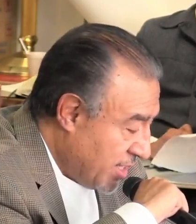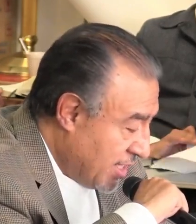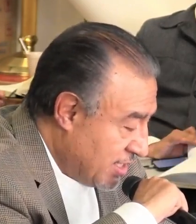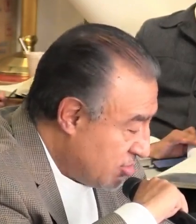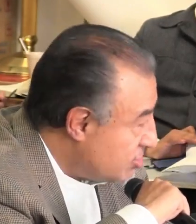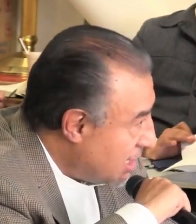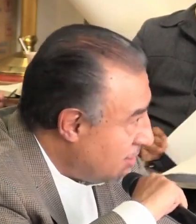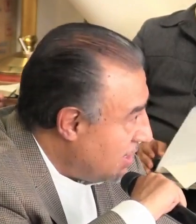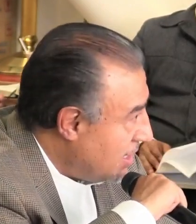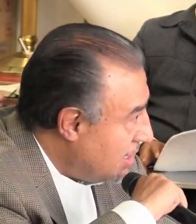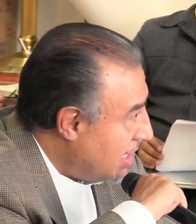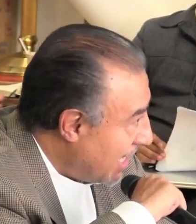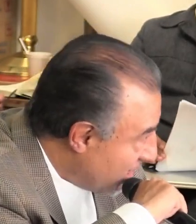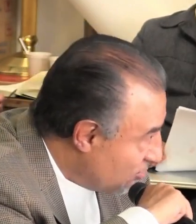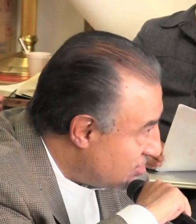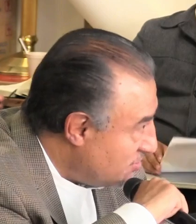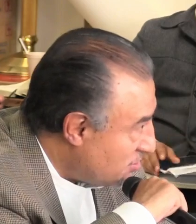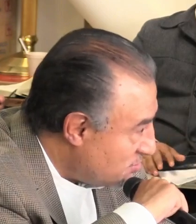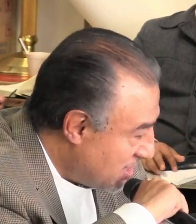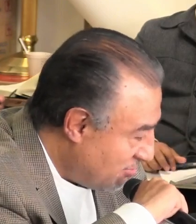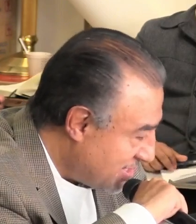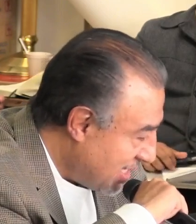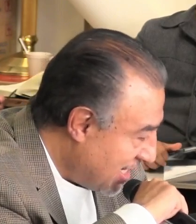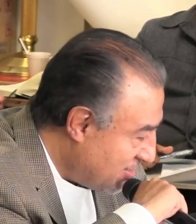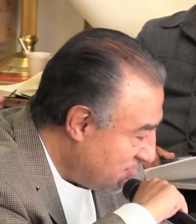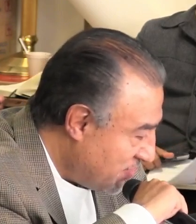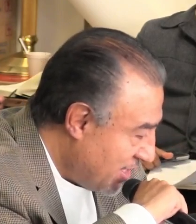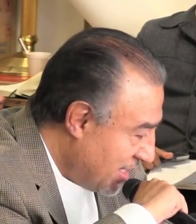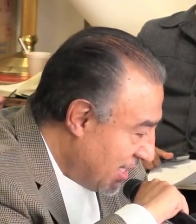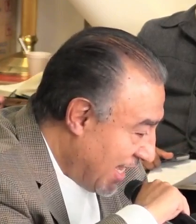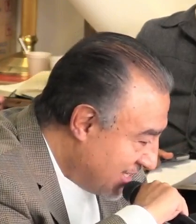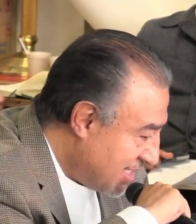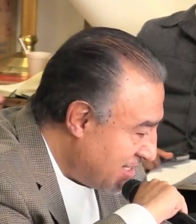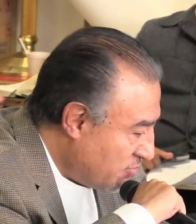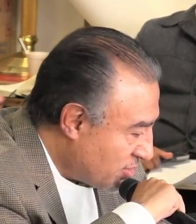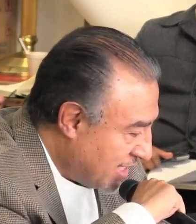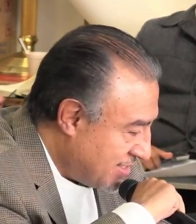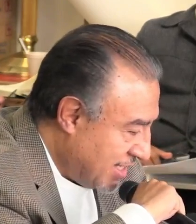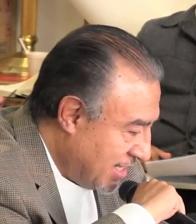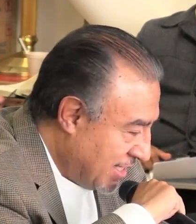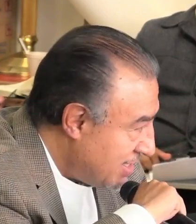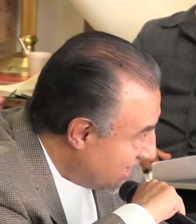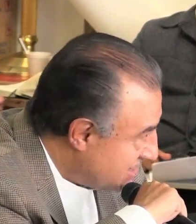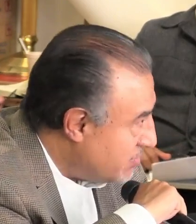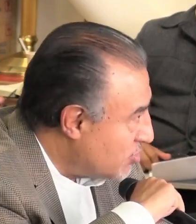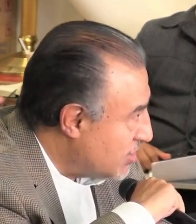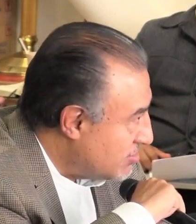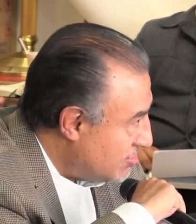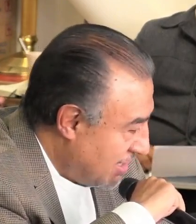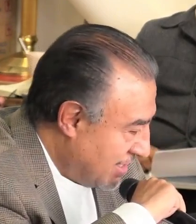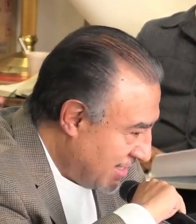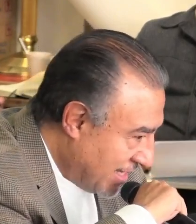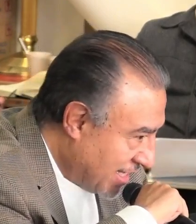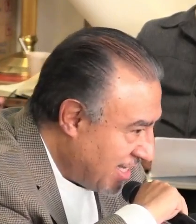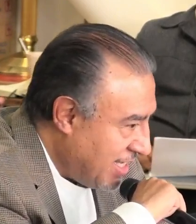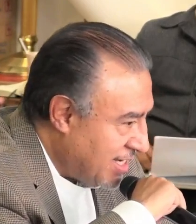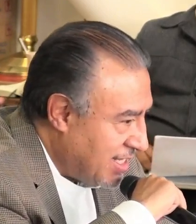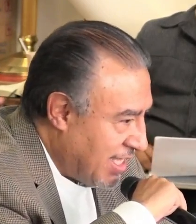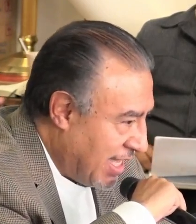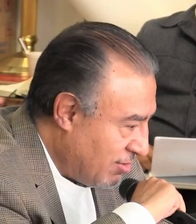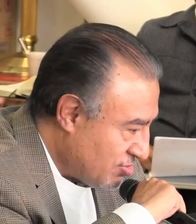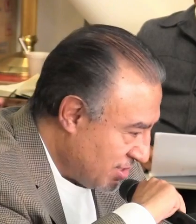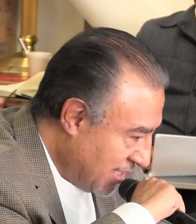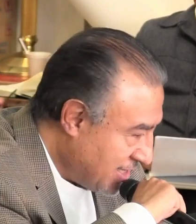futuro sostenible e inclusivo, como usted lo ha señalado. Esa es la importancia de este proceso, de